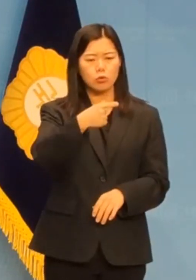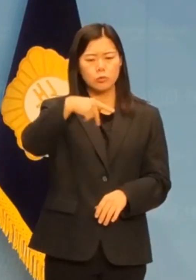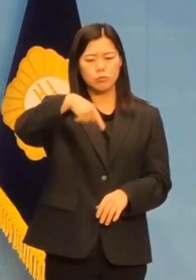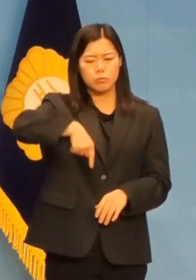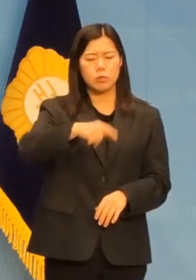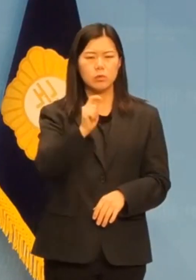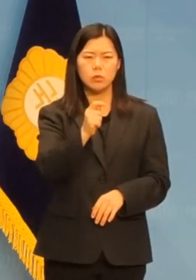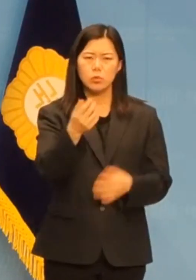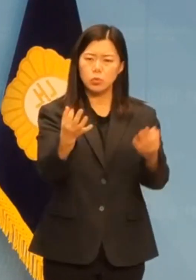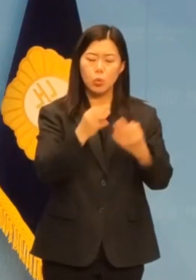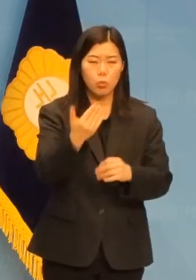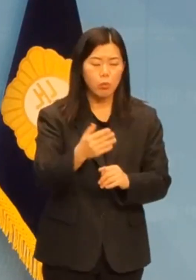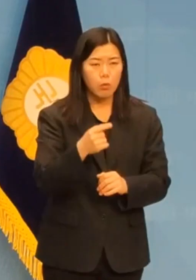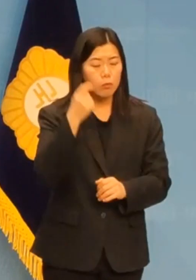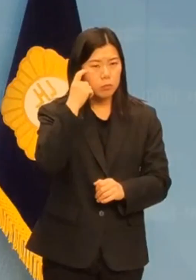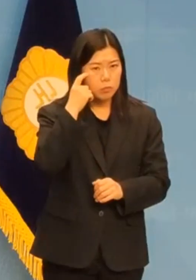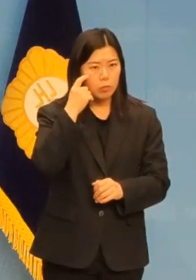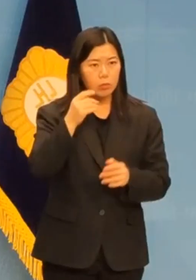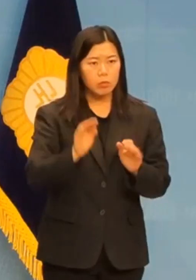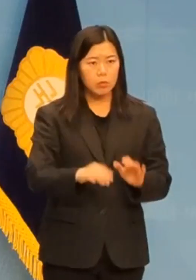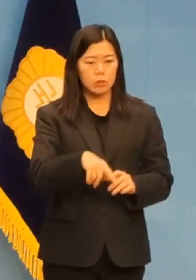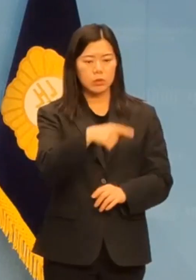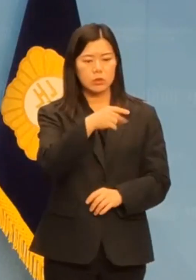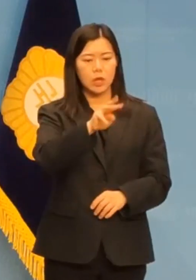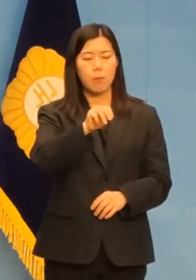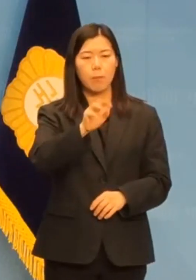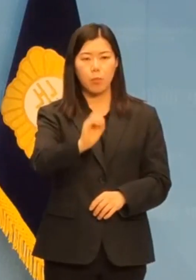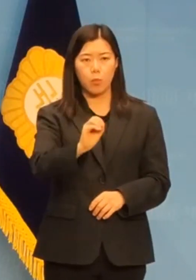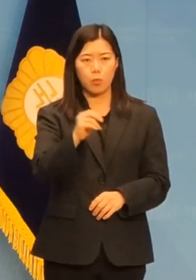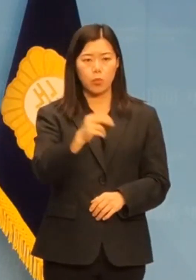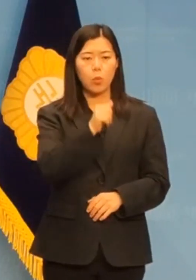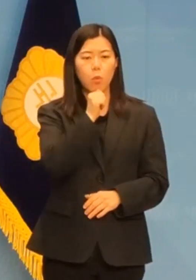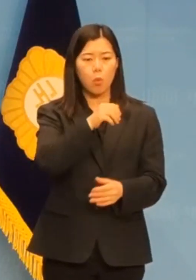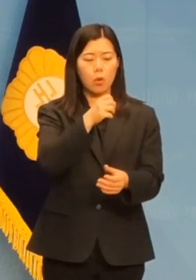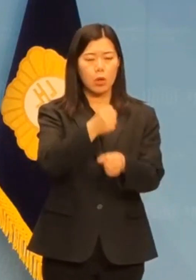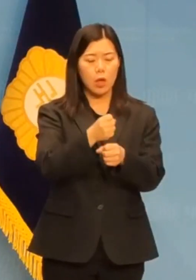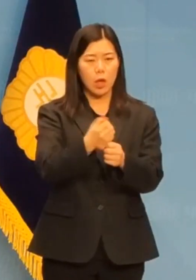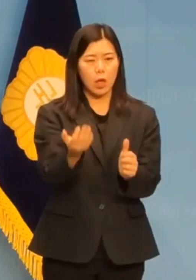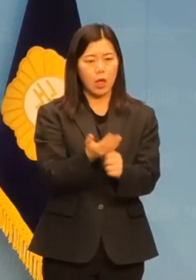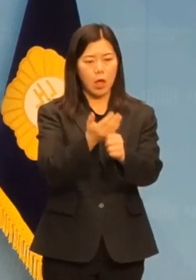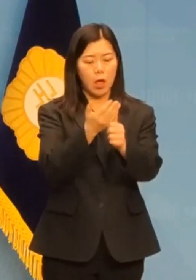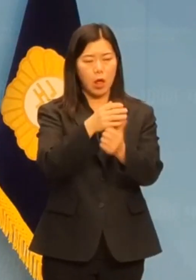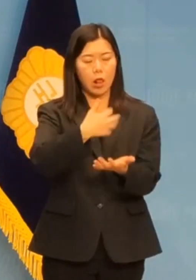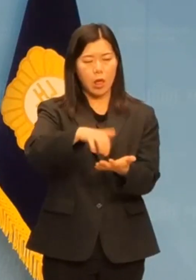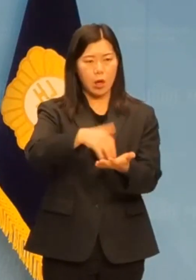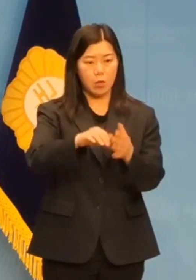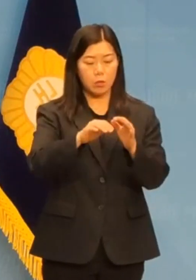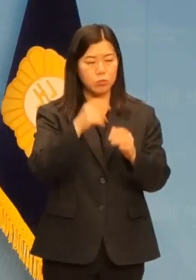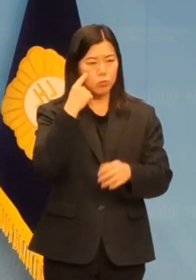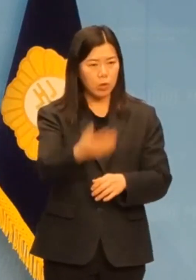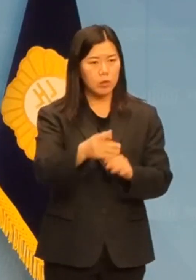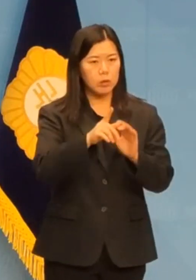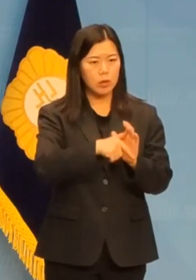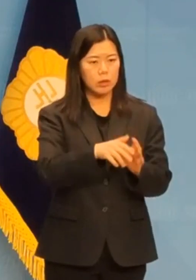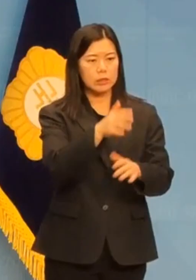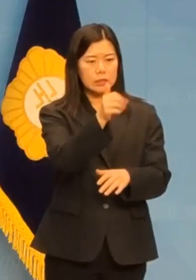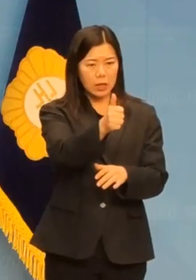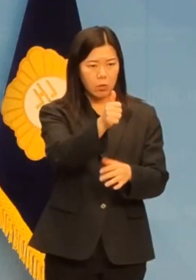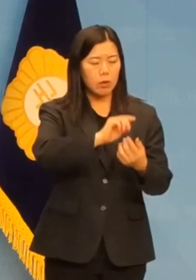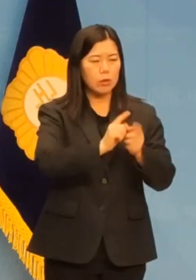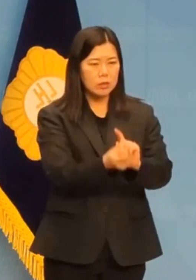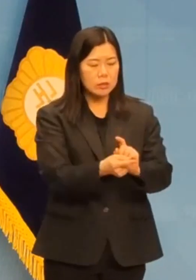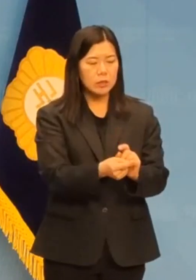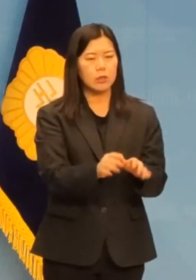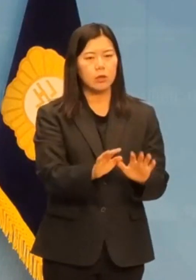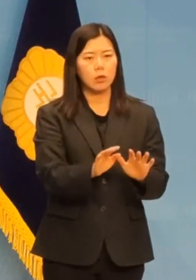도배됐습니다. 대통령이 GMO 수급과 콩 생산량을 묻자 장관을 대신해 변상문